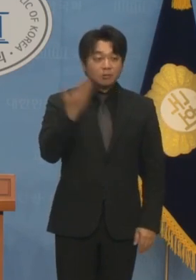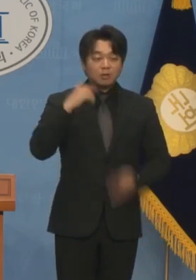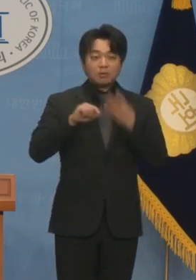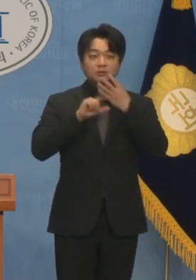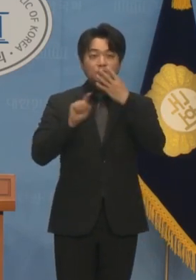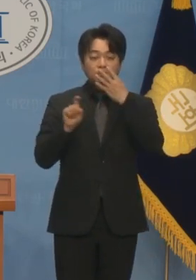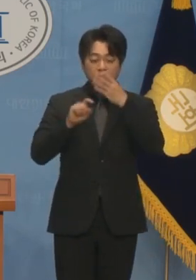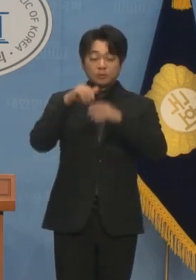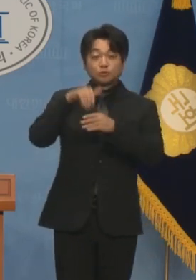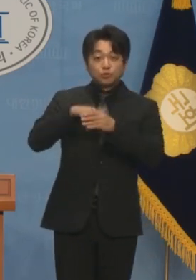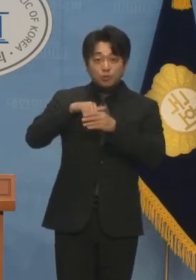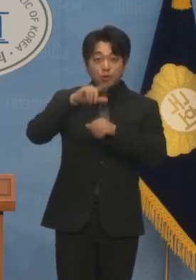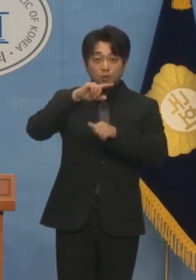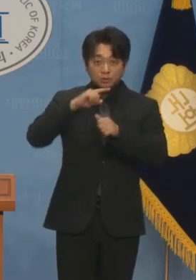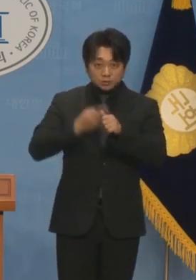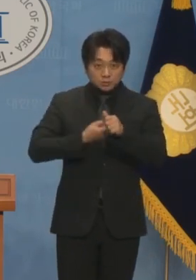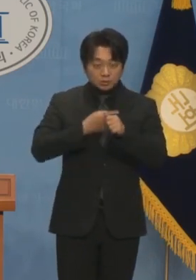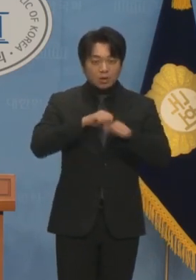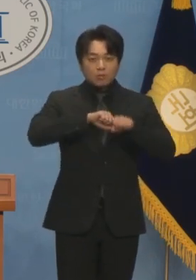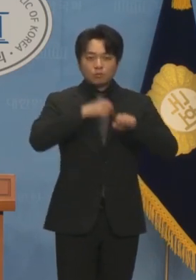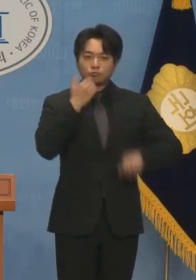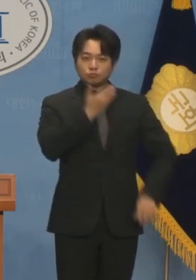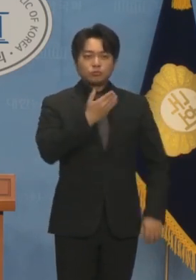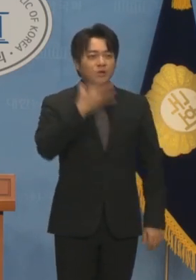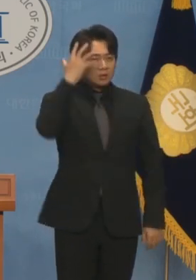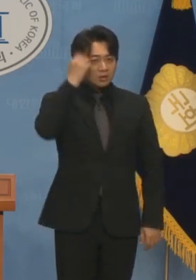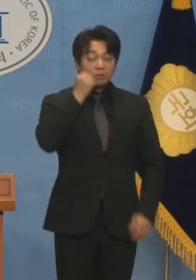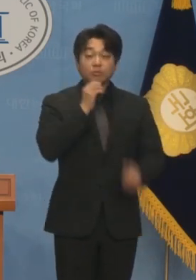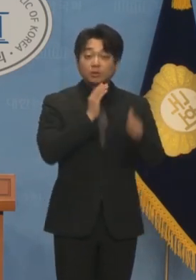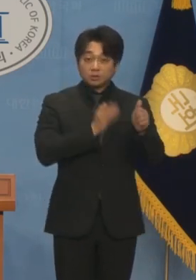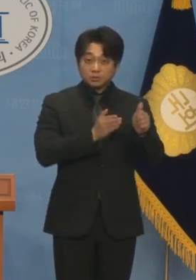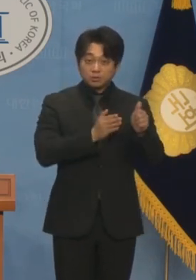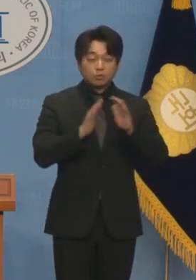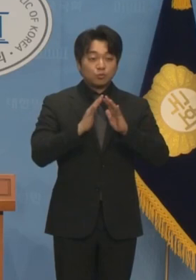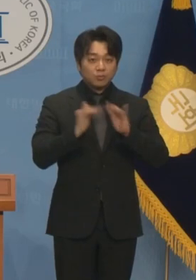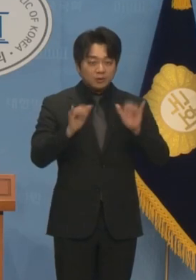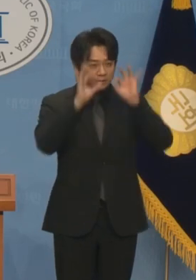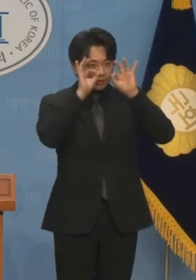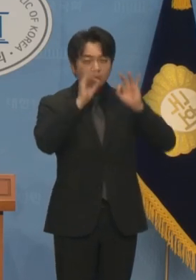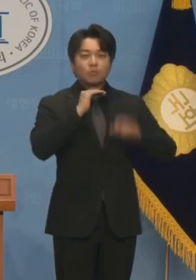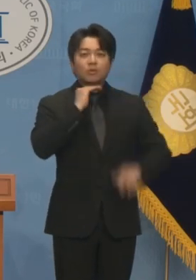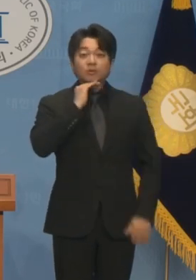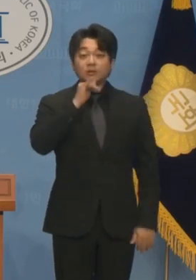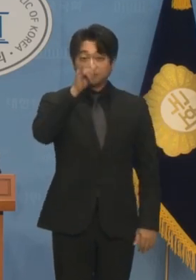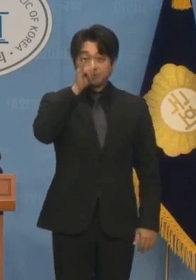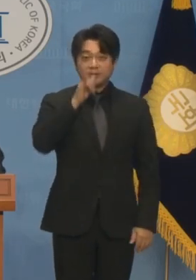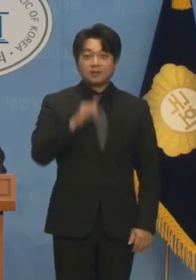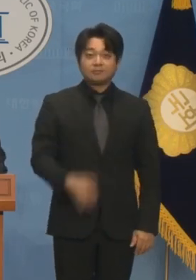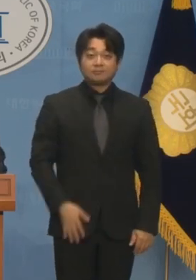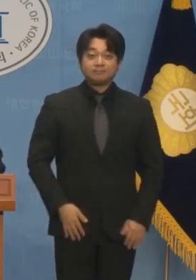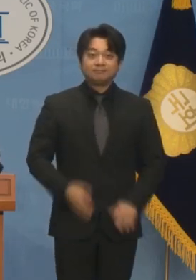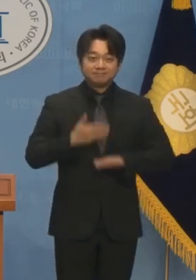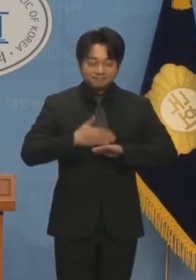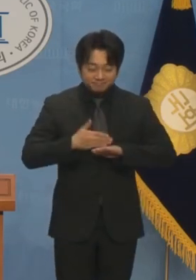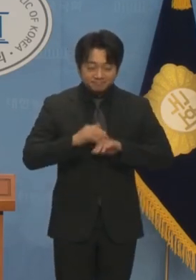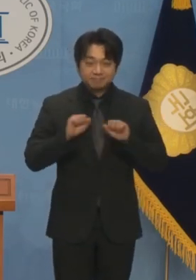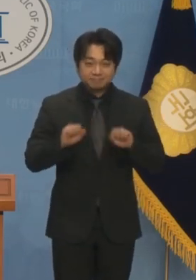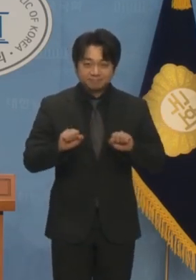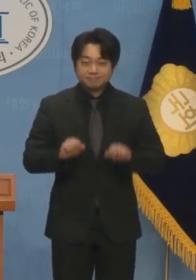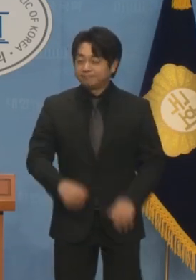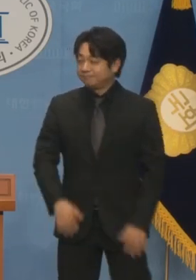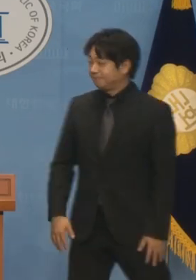있었다는 것을 잊지 마십시오. 국민들이 여전히 지켜보고 있습니다. 이상입니다.